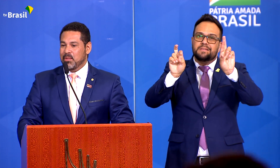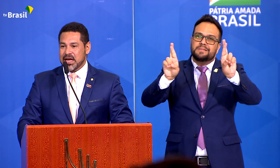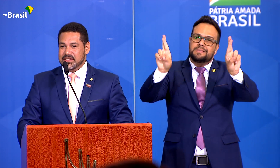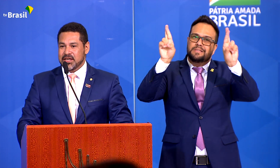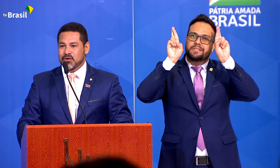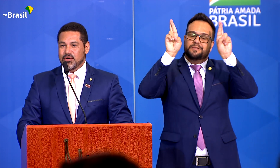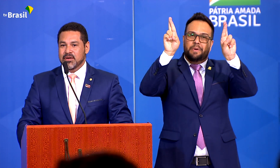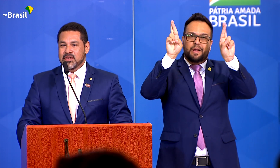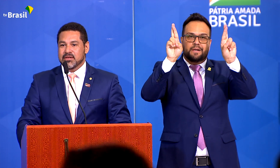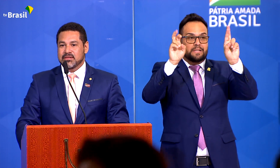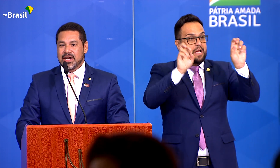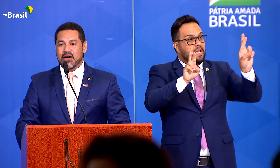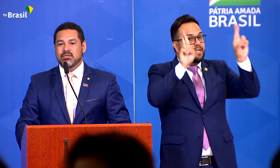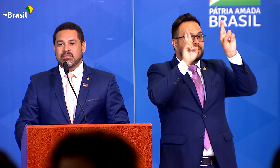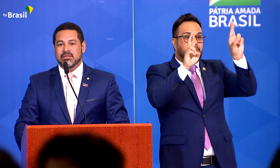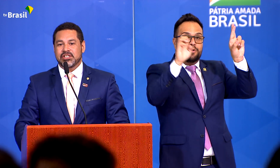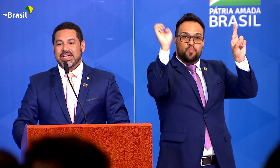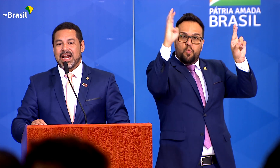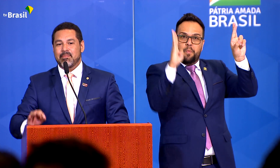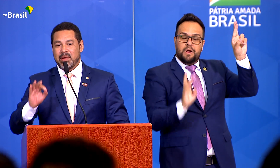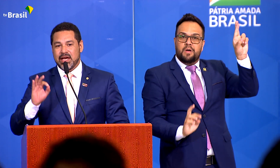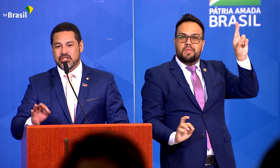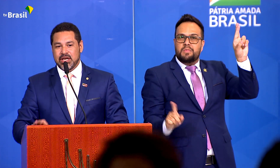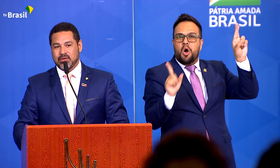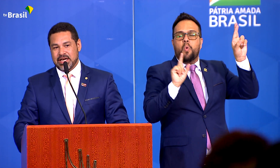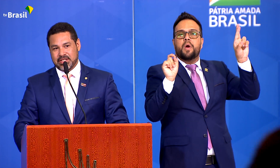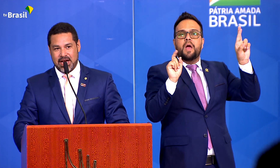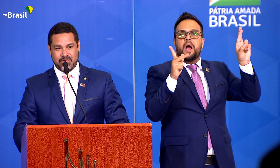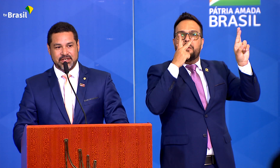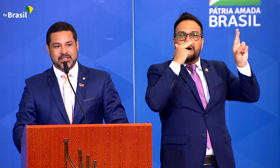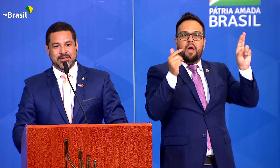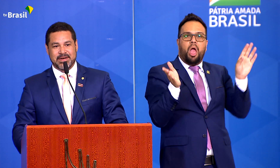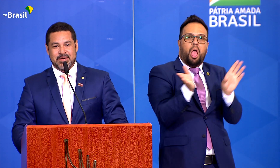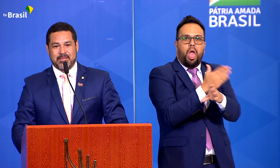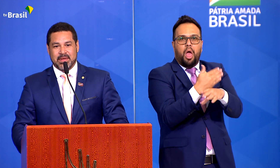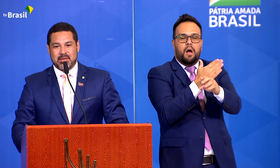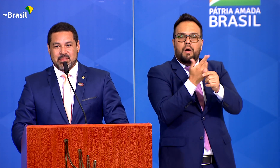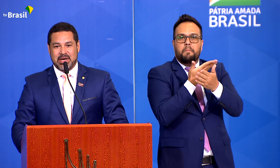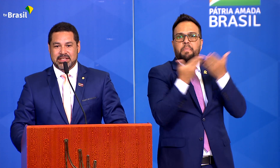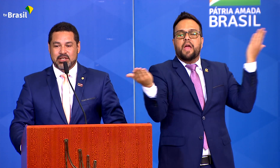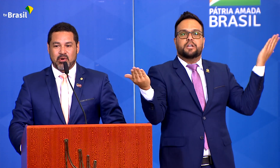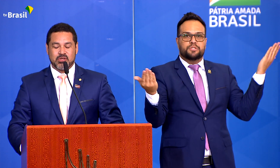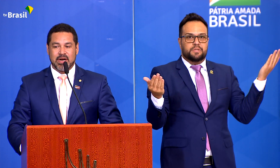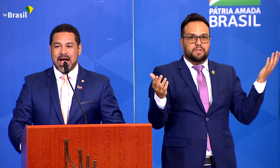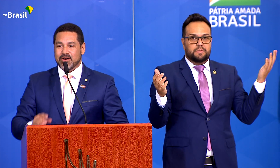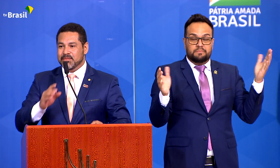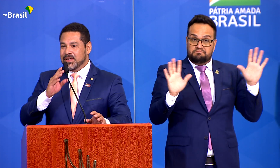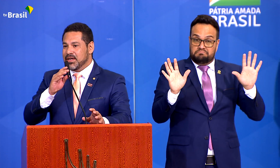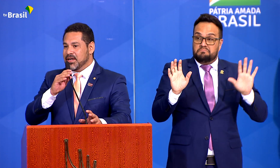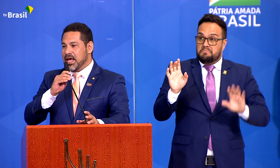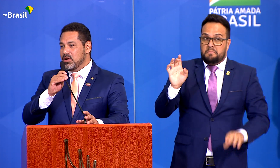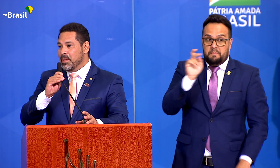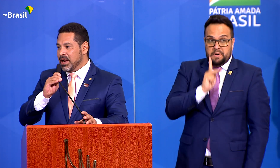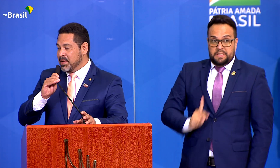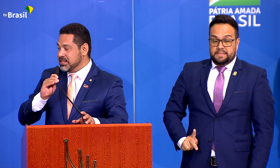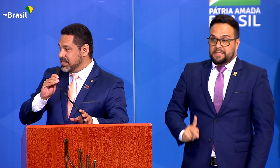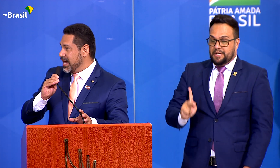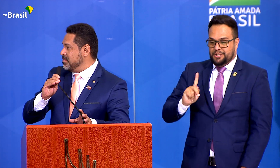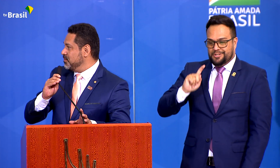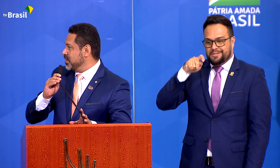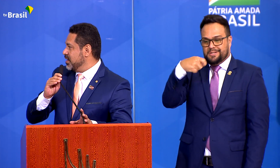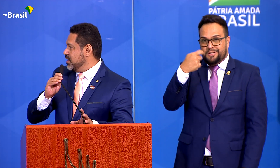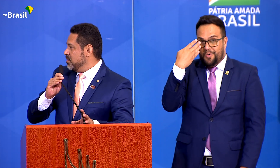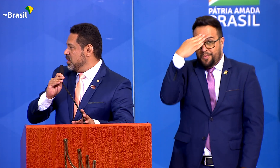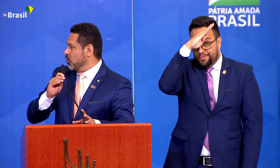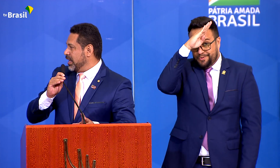que o Brasil não estará perdido nas trevas Presidente bolsonaro quero lhe